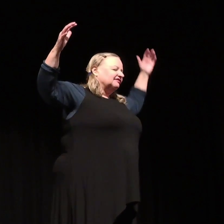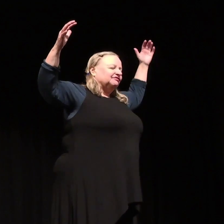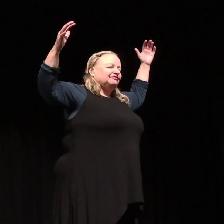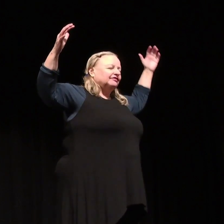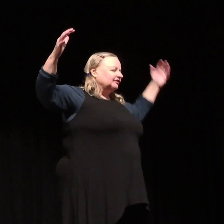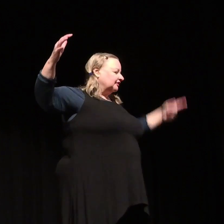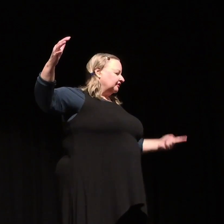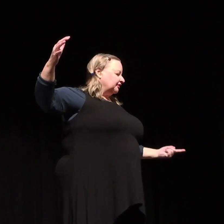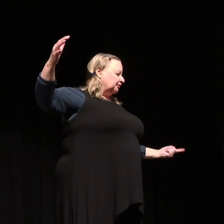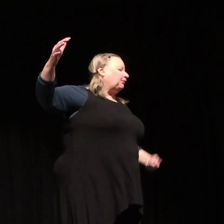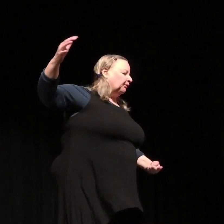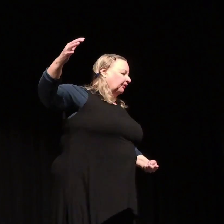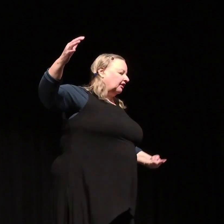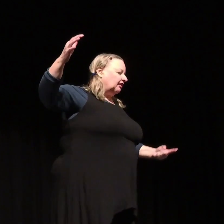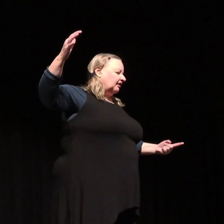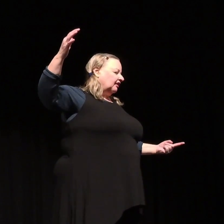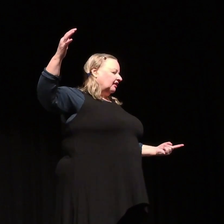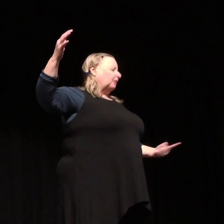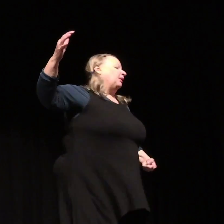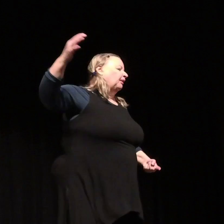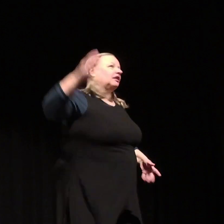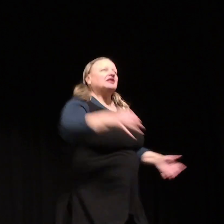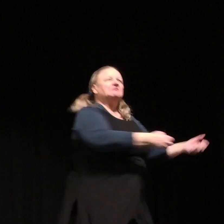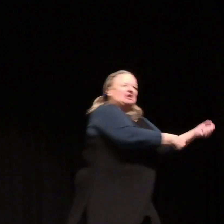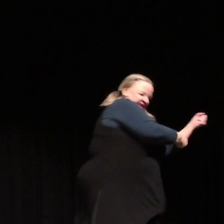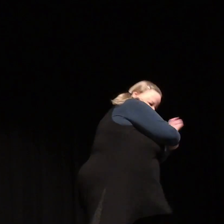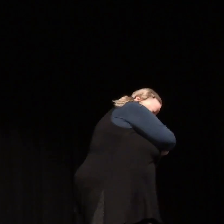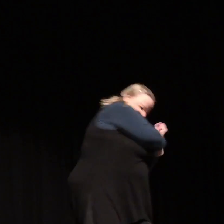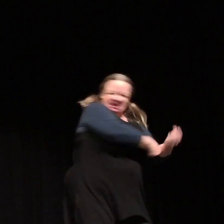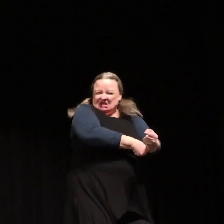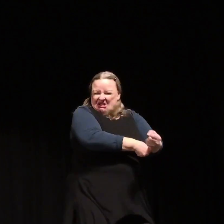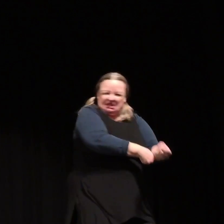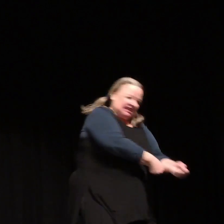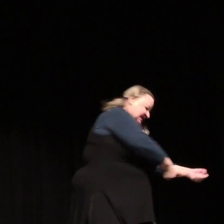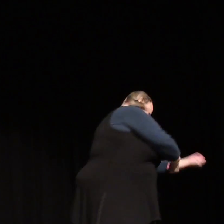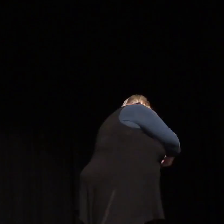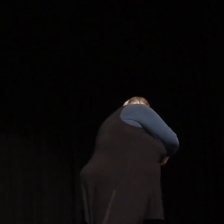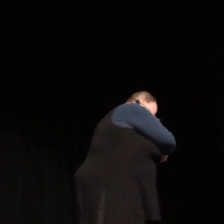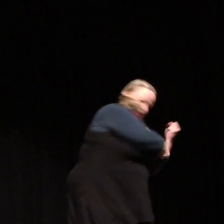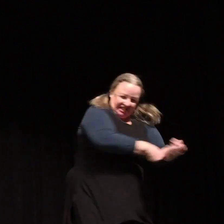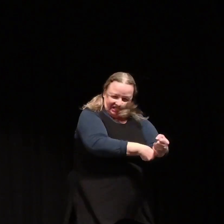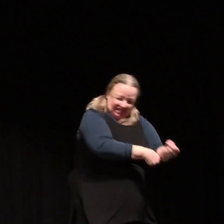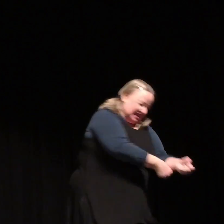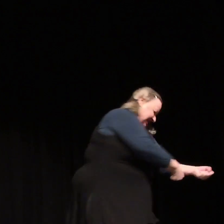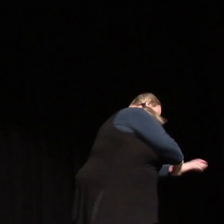Bon, t'es petit, toi. Tu vas me donner des coups, là, gars. OK.